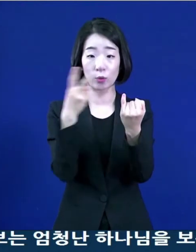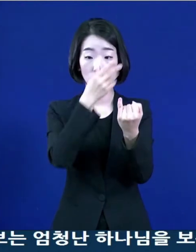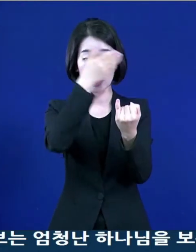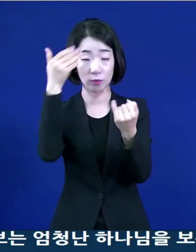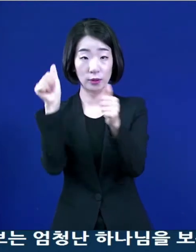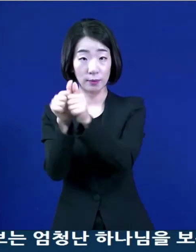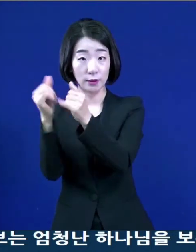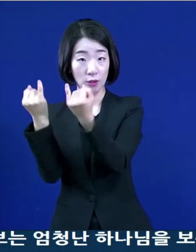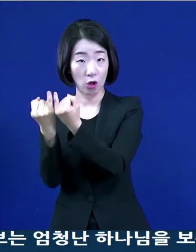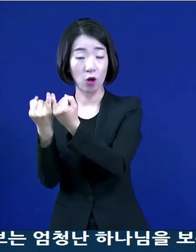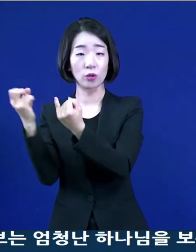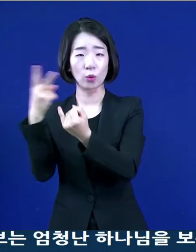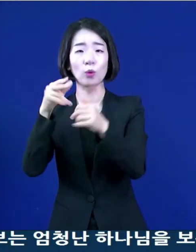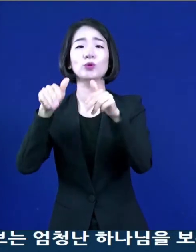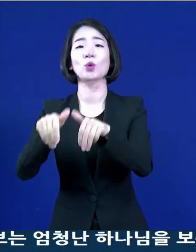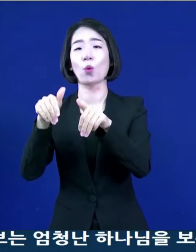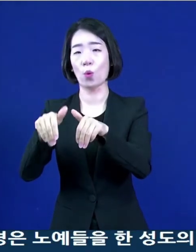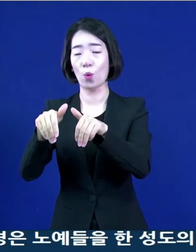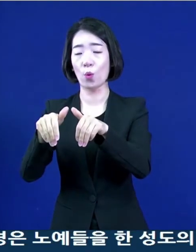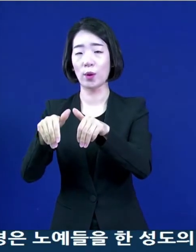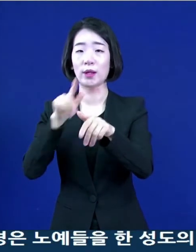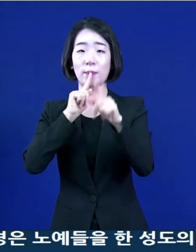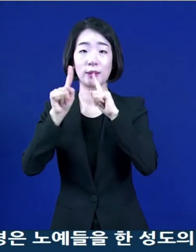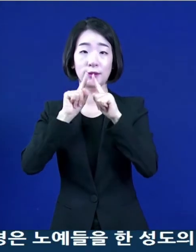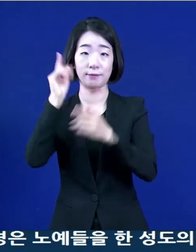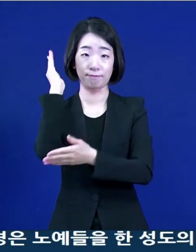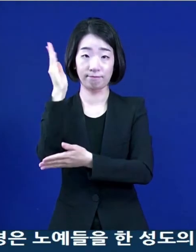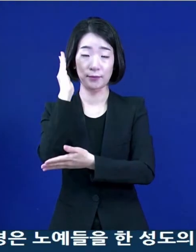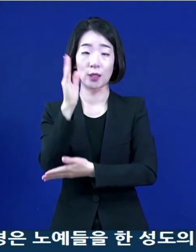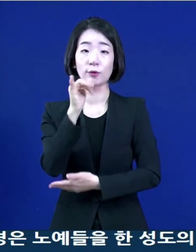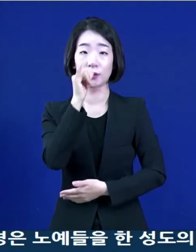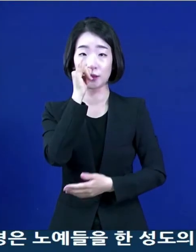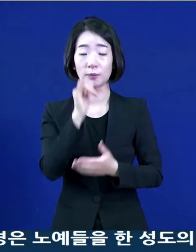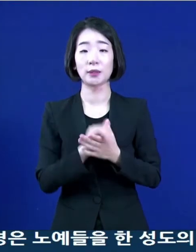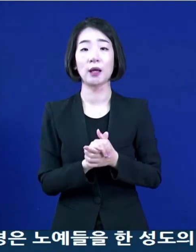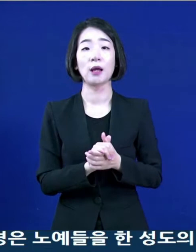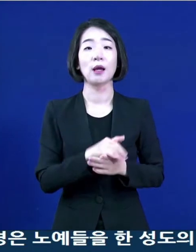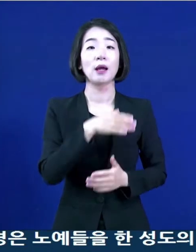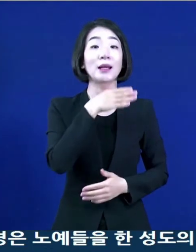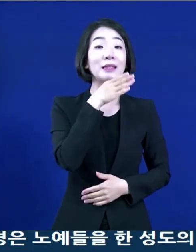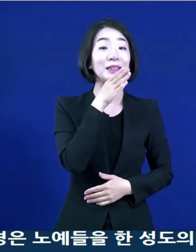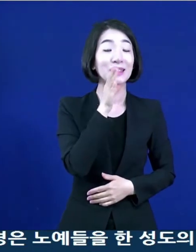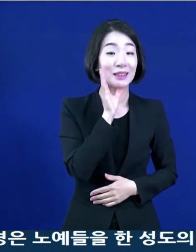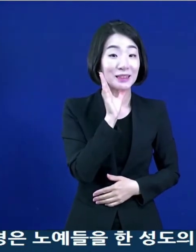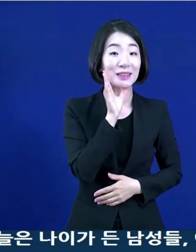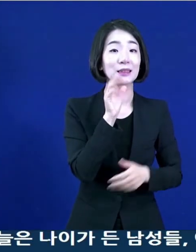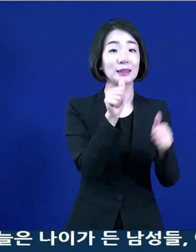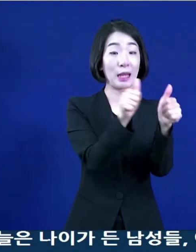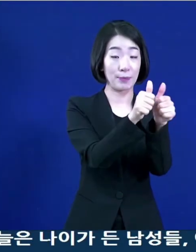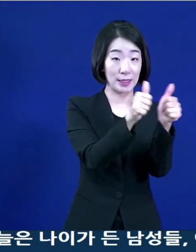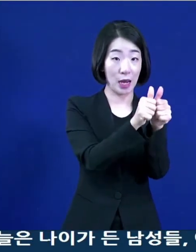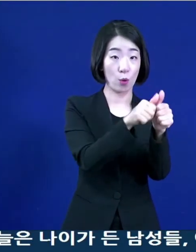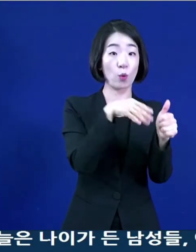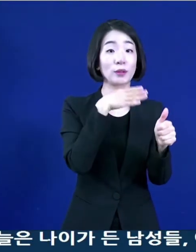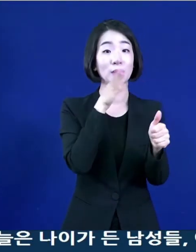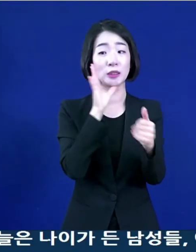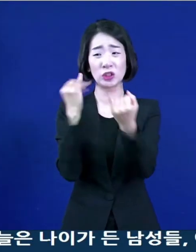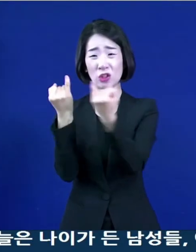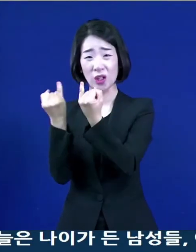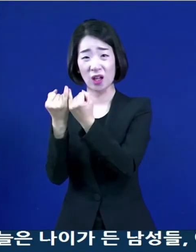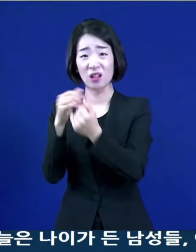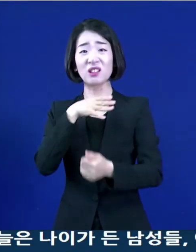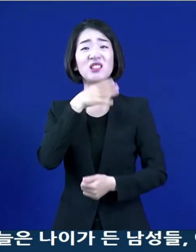번역을 보십시다. 2절, 3절 볼 테인데 늙은 남자로 3절, 늙은 여자로 이렇게 번역하니까 기분들이